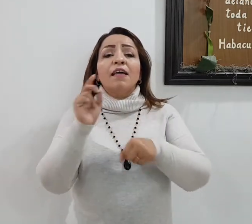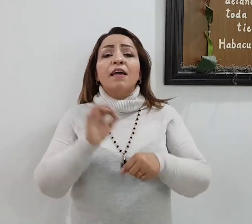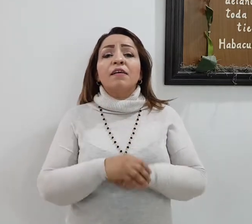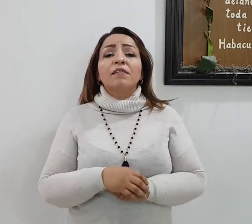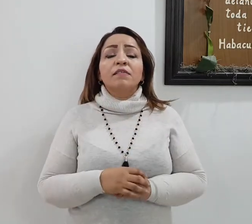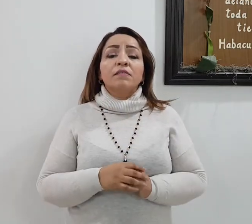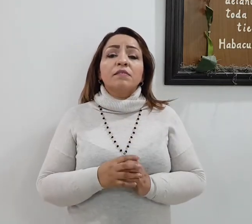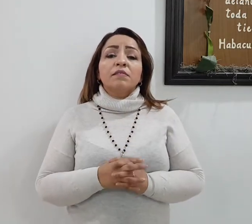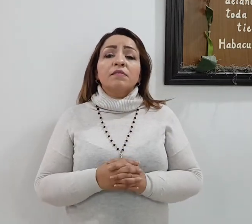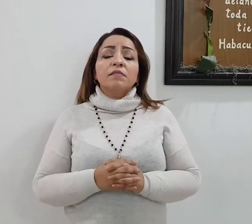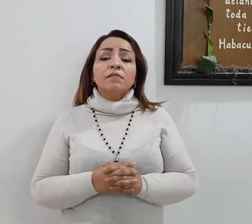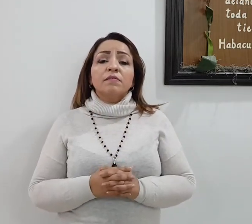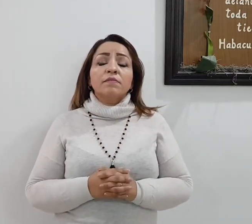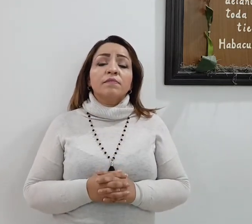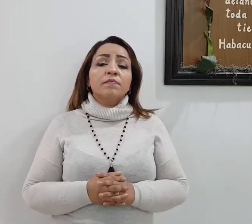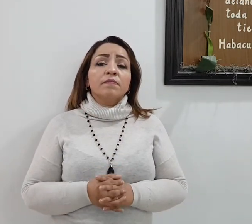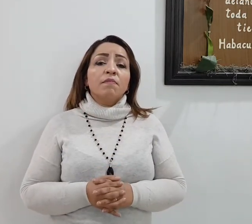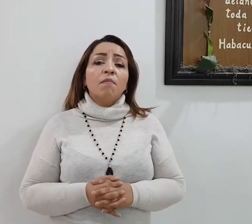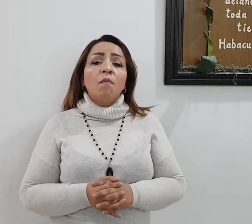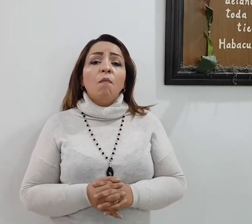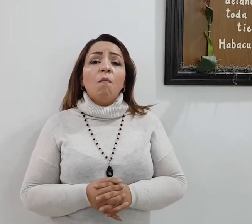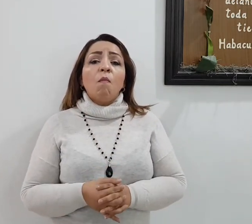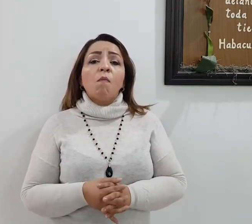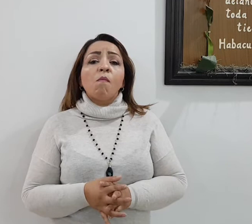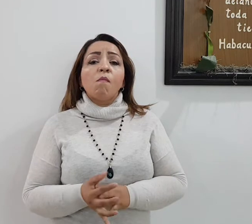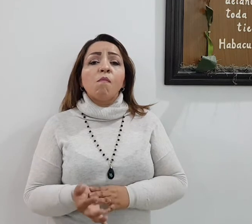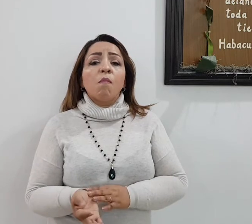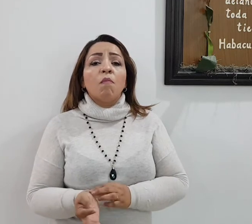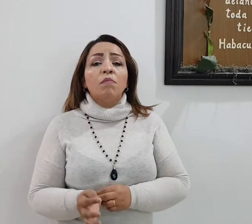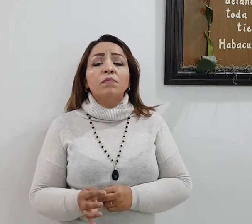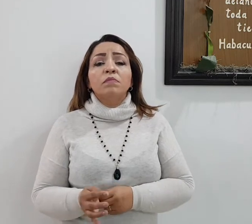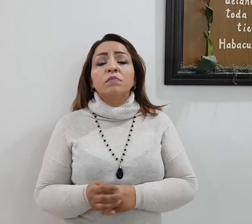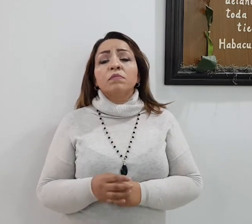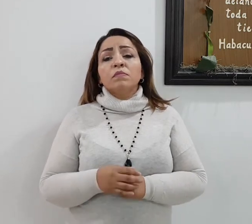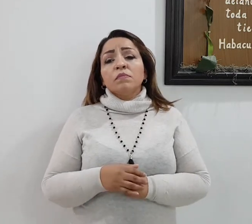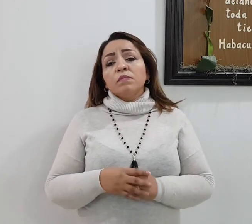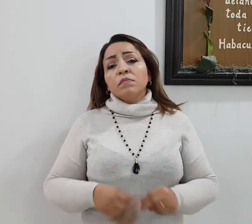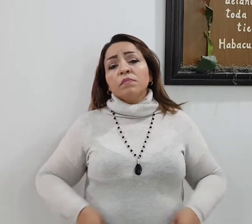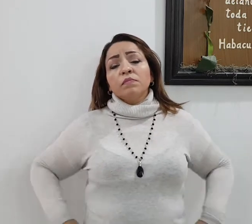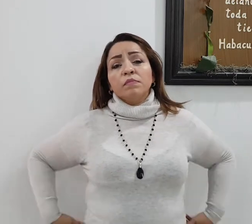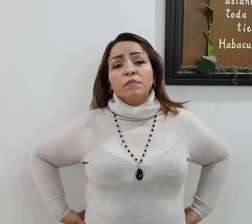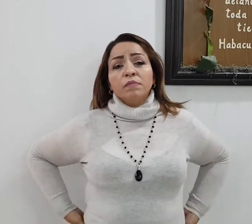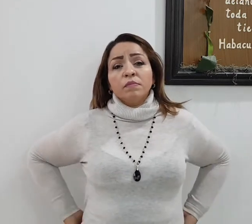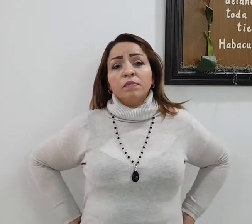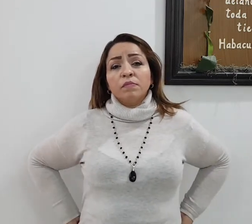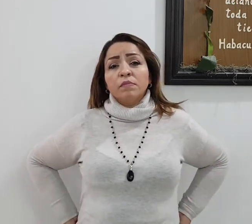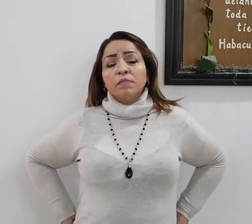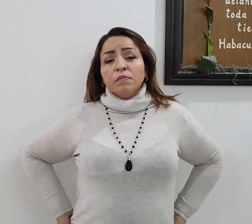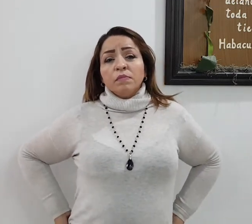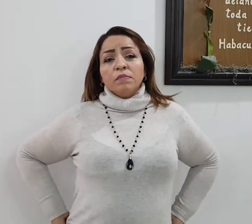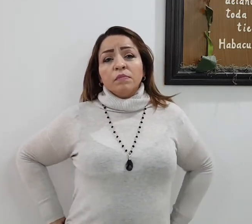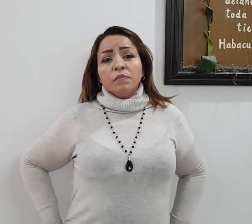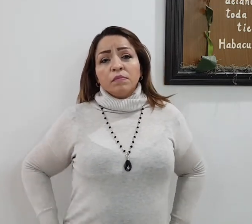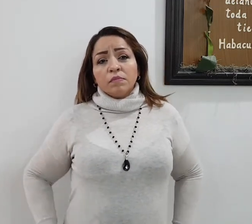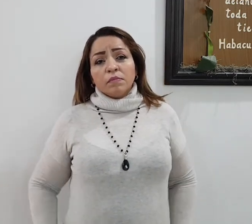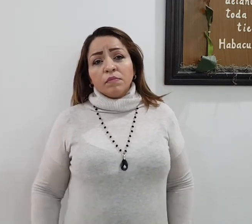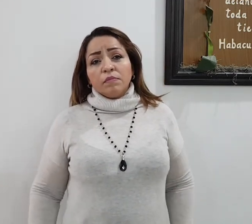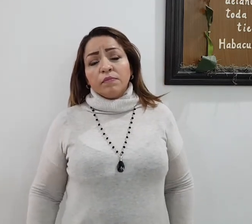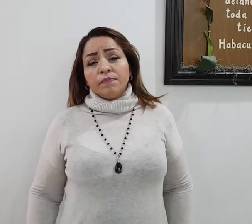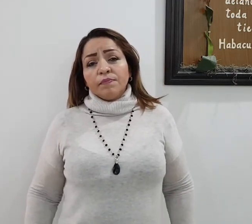19. Hay quien dice, voy a leer el proverbio del día que estoy viviendo. Hoy leería Proverbios 19. Y